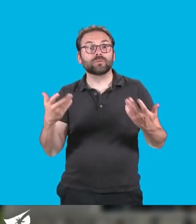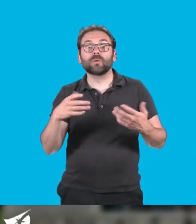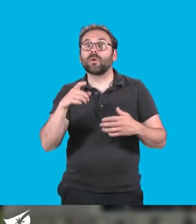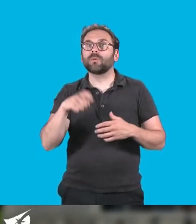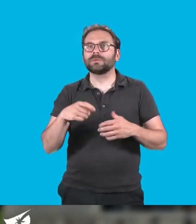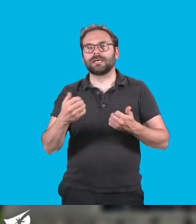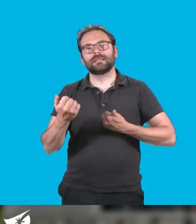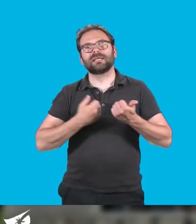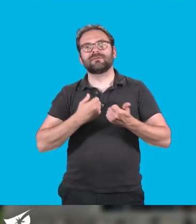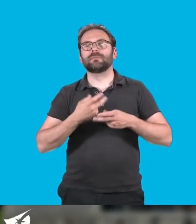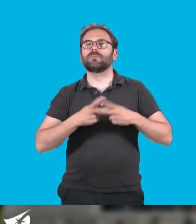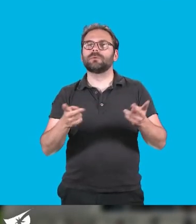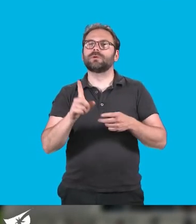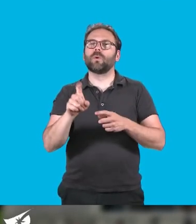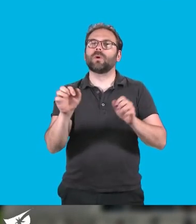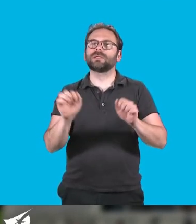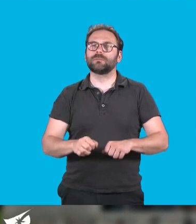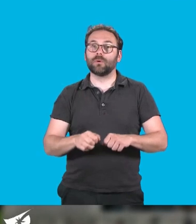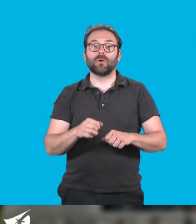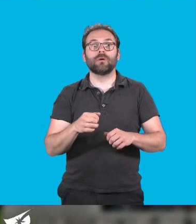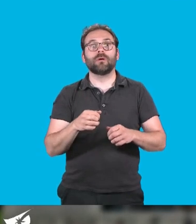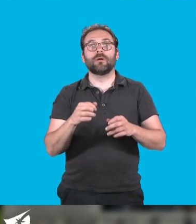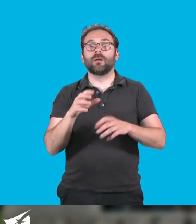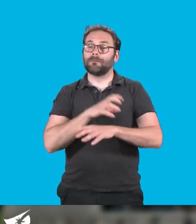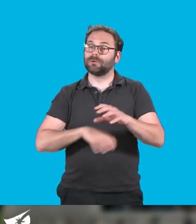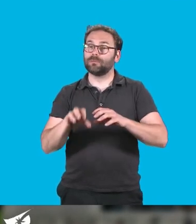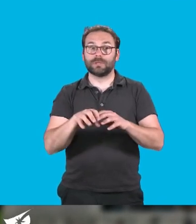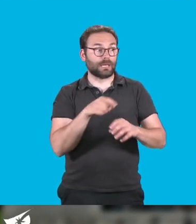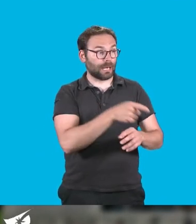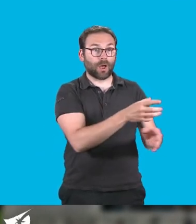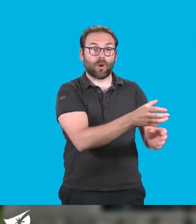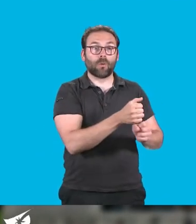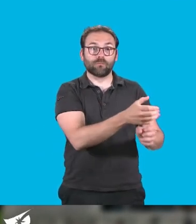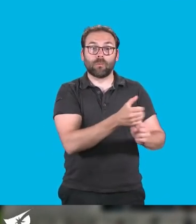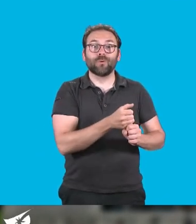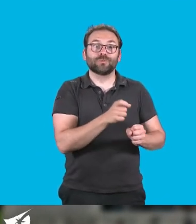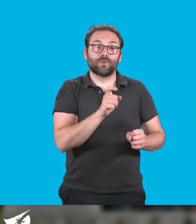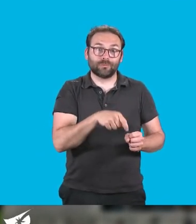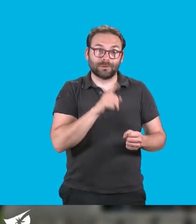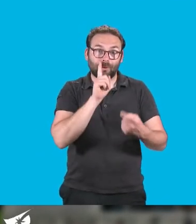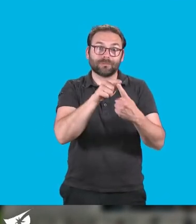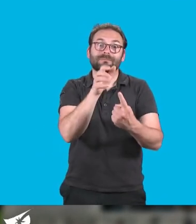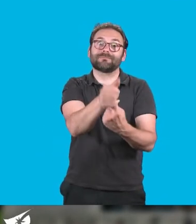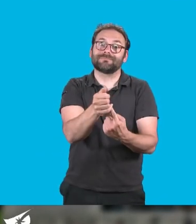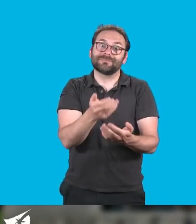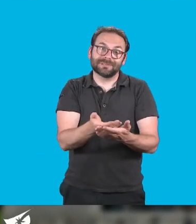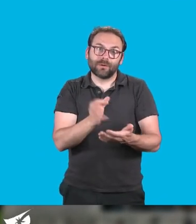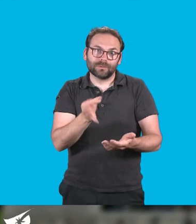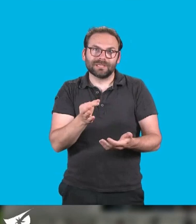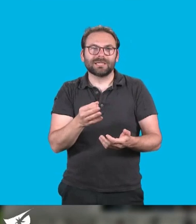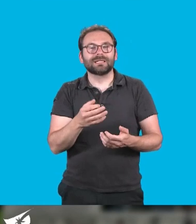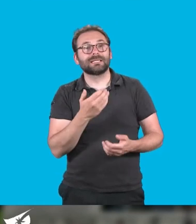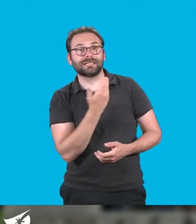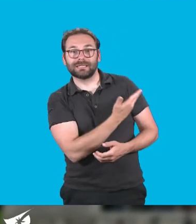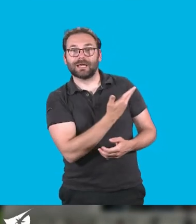beau service public de l'eau et de l'assainissement métropolitain pour permettre justement d'atteindre les objectifs. C'est le propre de cette vignette